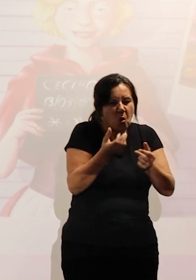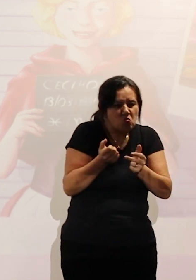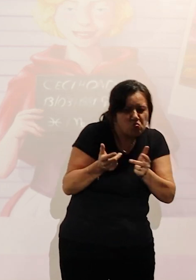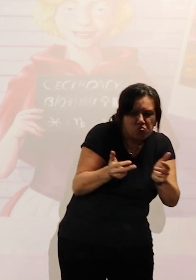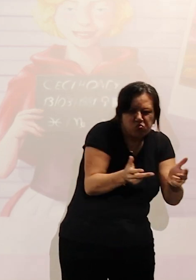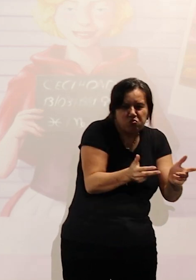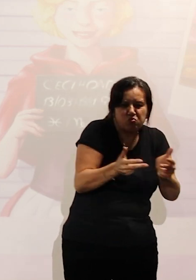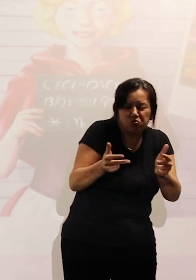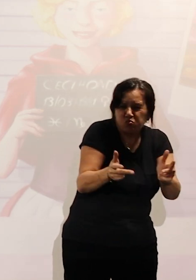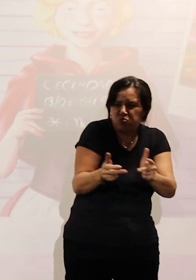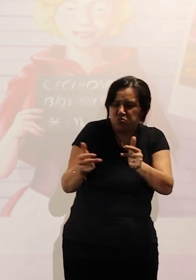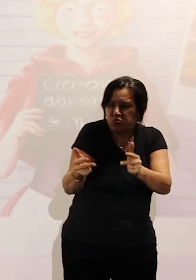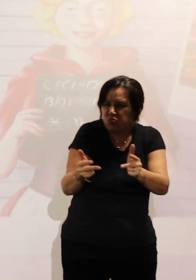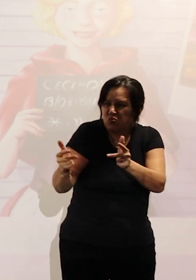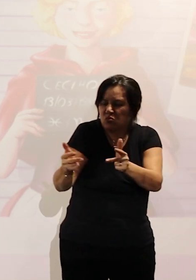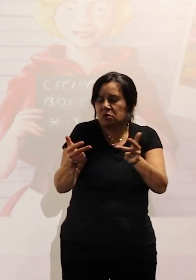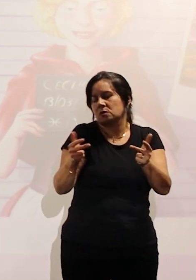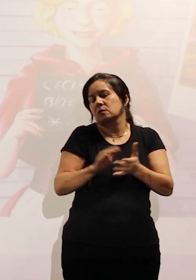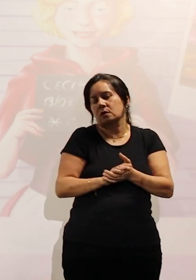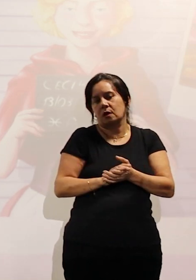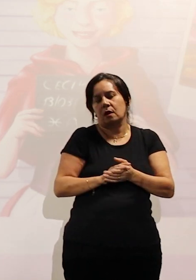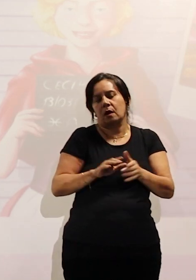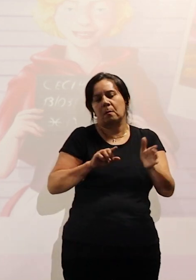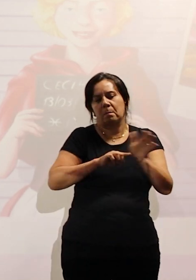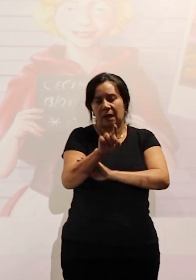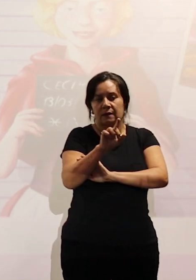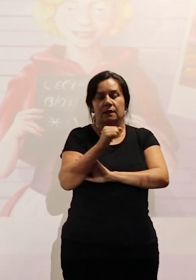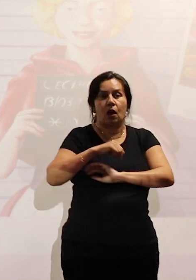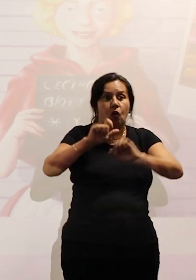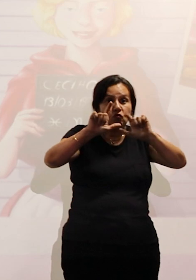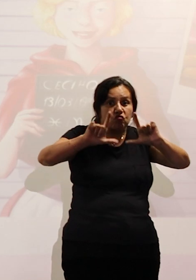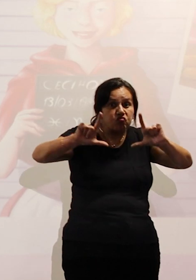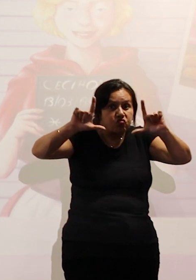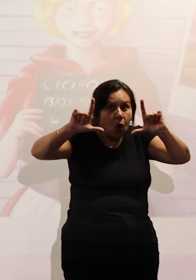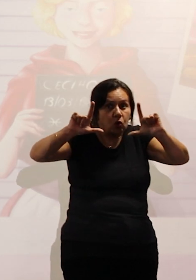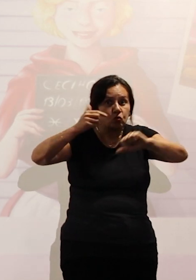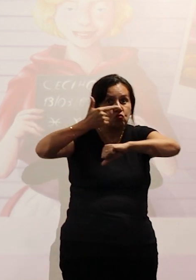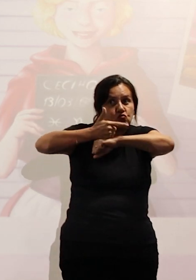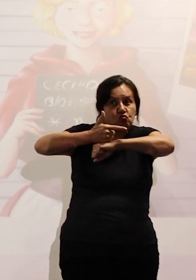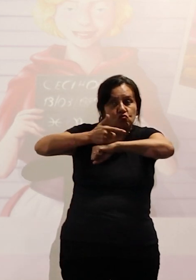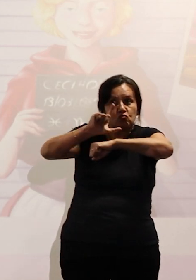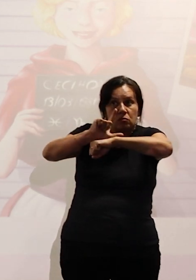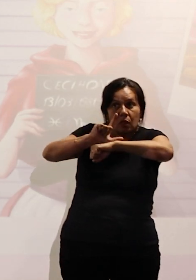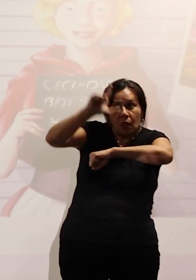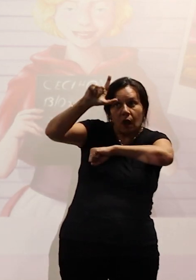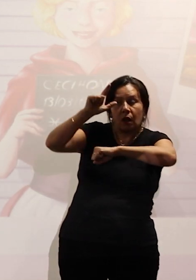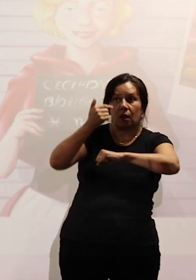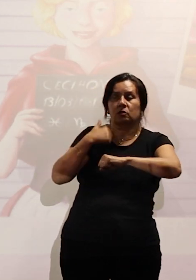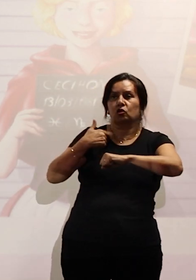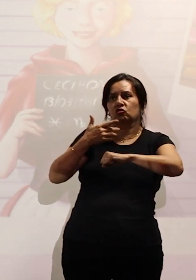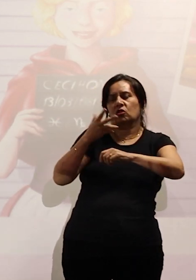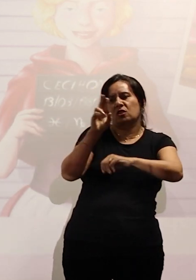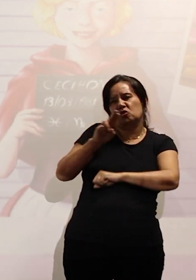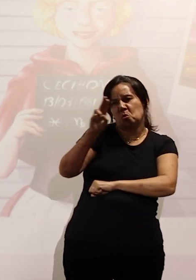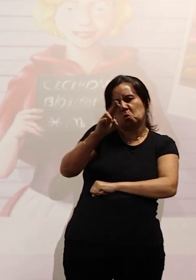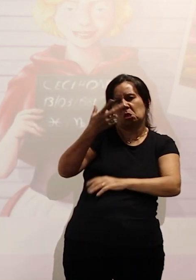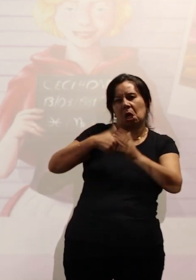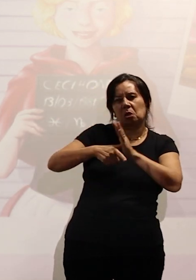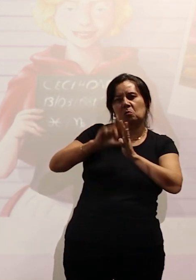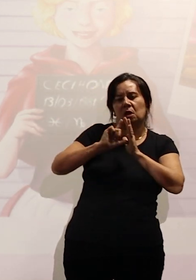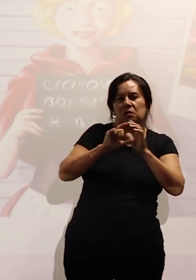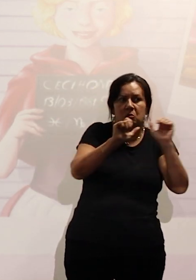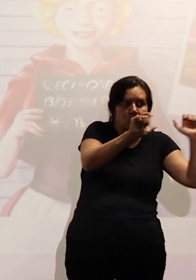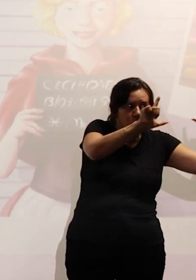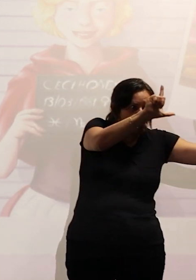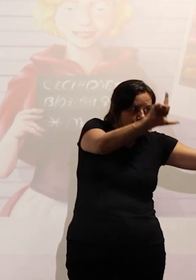jogo, que eles queriam uma vibe bem neon. Então, assim, eu peguei a foto da loja de ramen que eu tinha usado por baixo como base para pegar esse